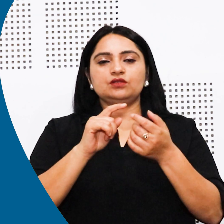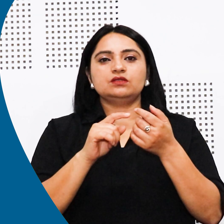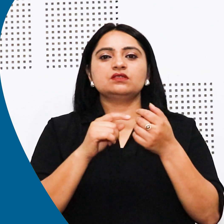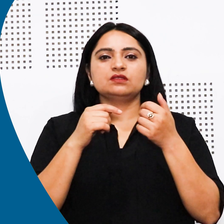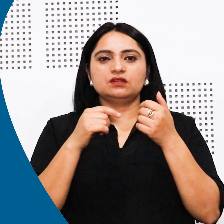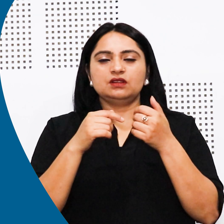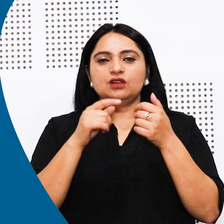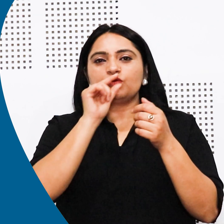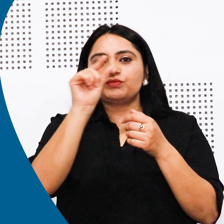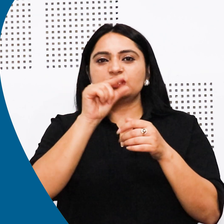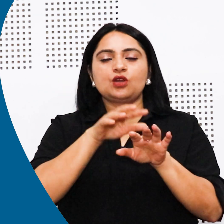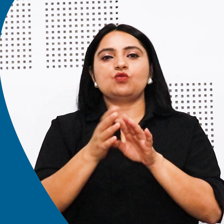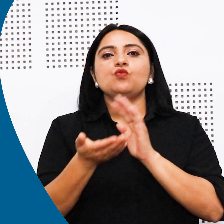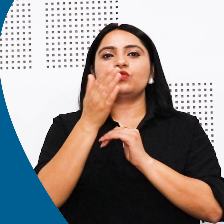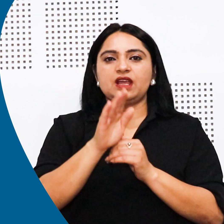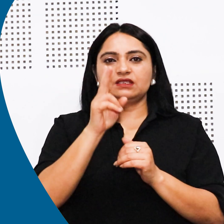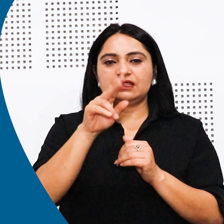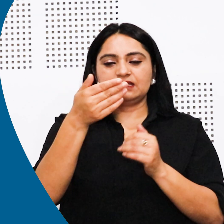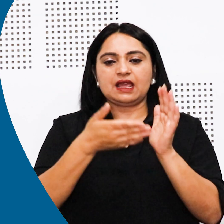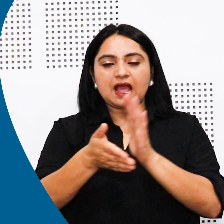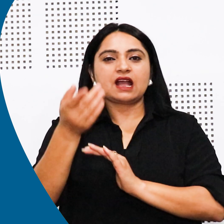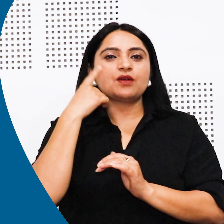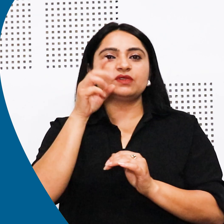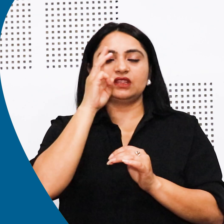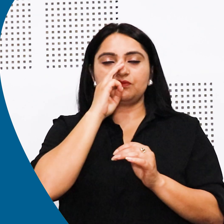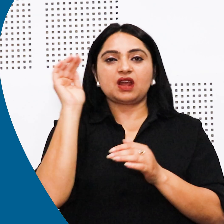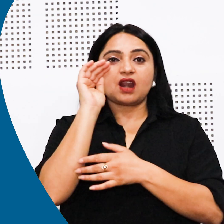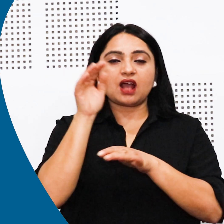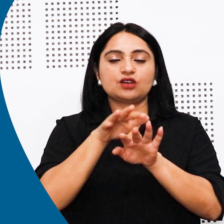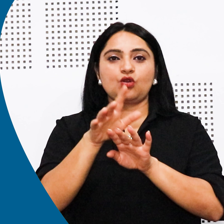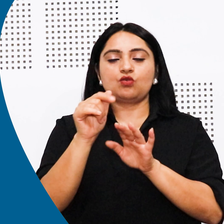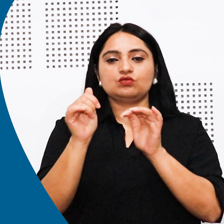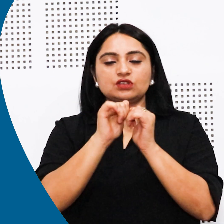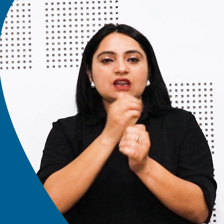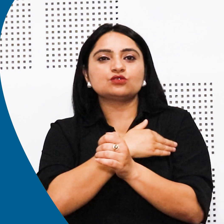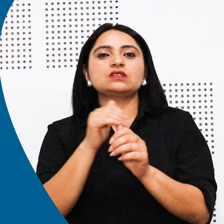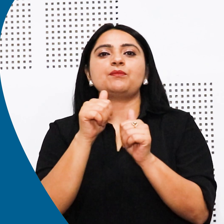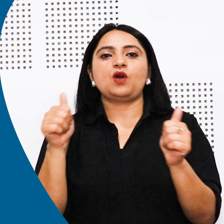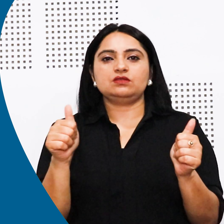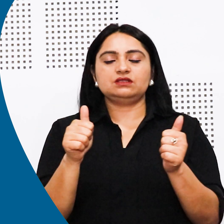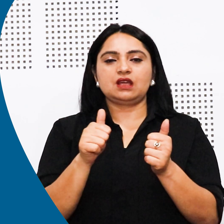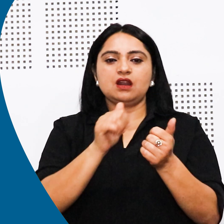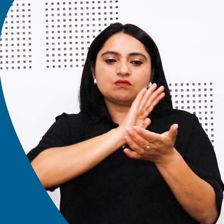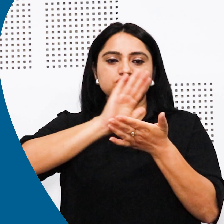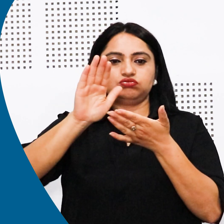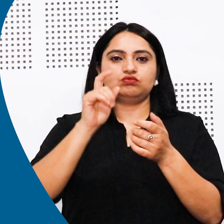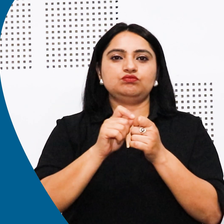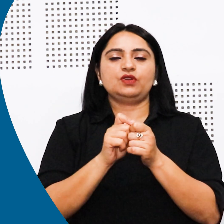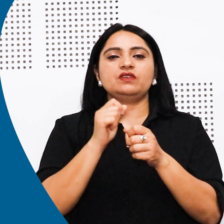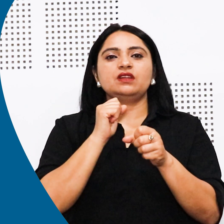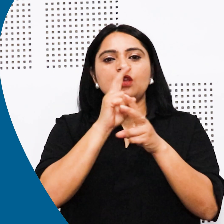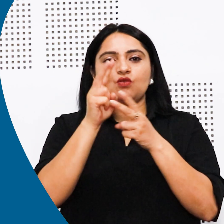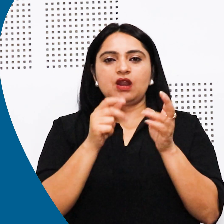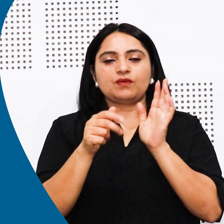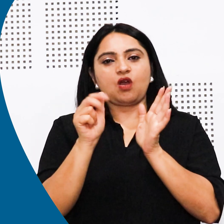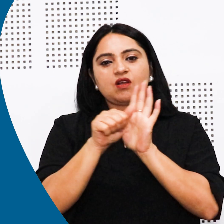खालको विषयहरू पनि उठिराखेको छ। त्यसलाई आगामी दिनमा हामीले नागरिकहरूको चाहिँ सल्लाह सुझाव अनुसार पारदर्शी गर्ने कुरामा अझ चाहिँ